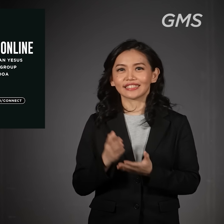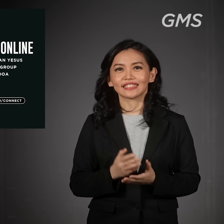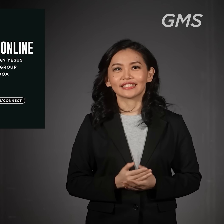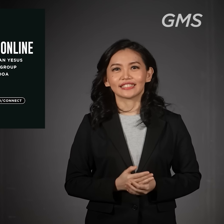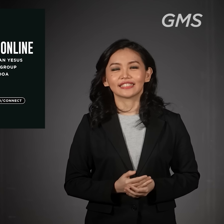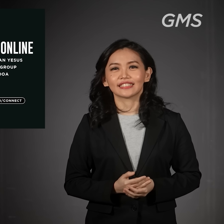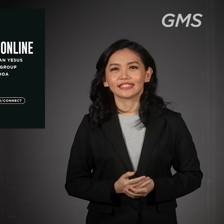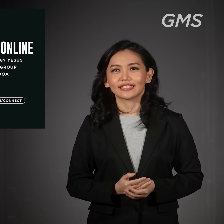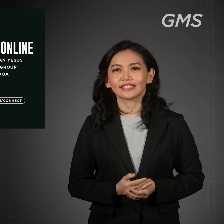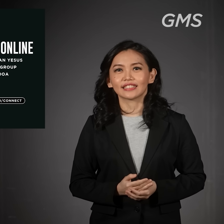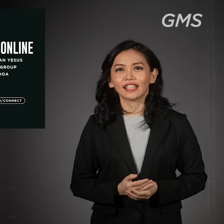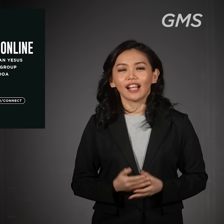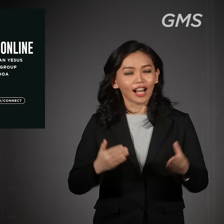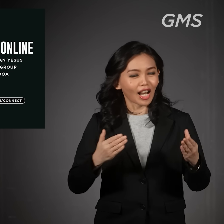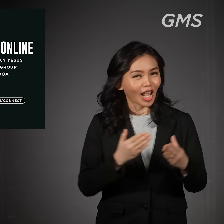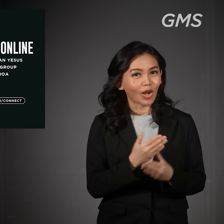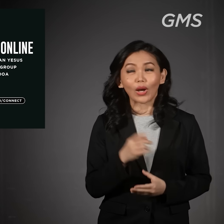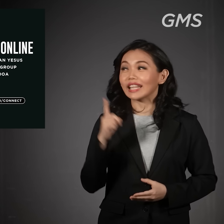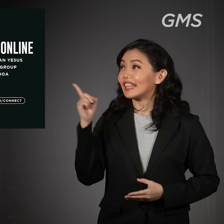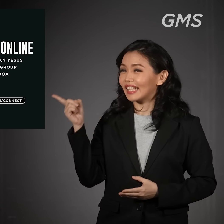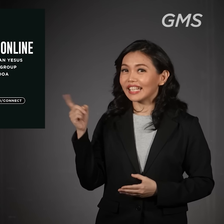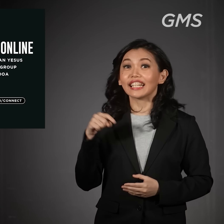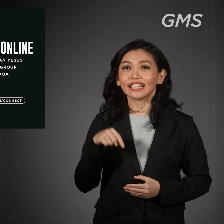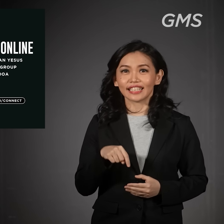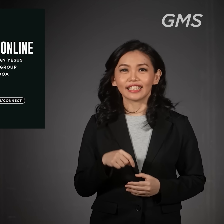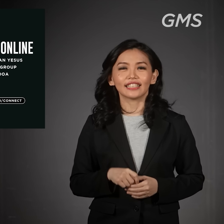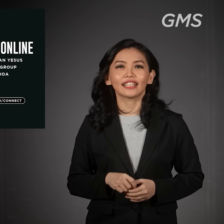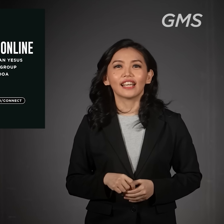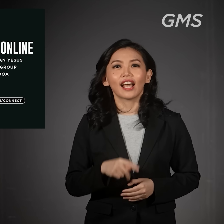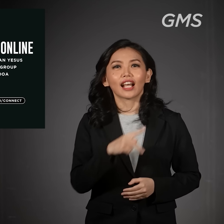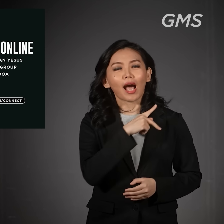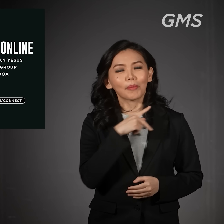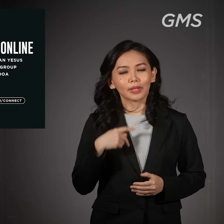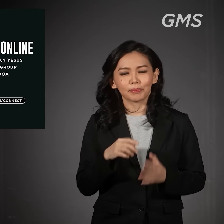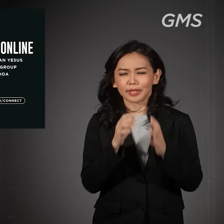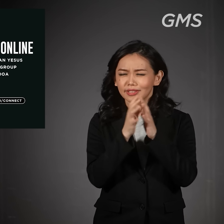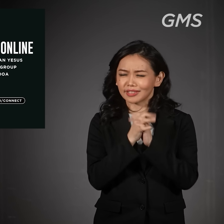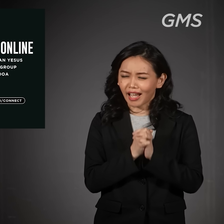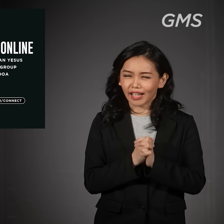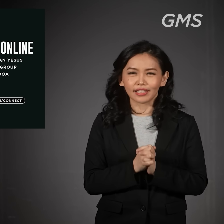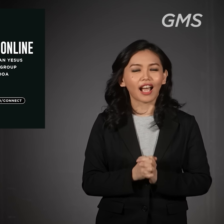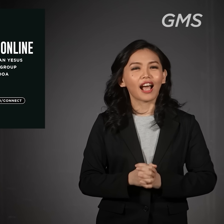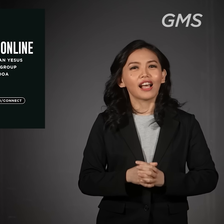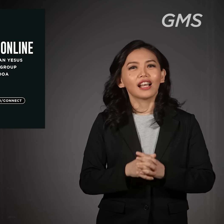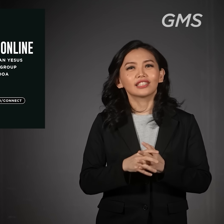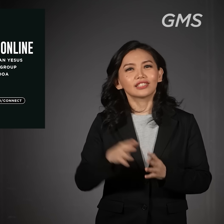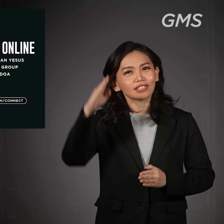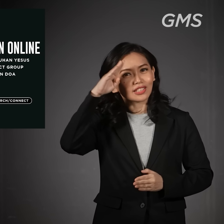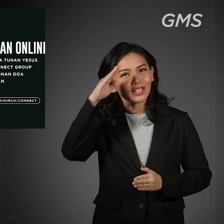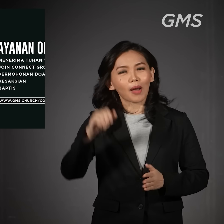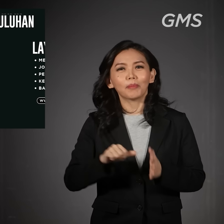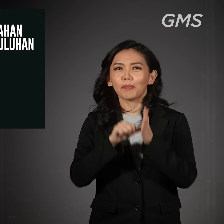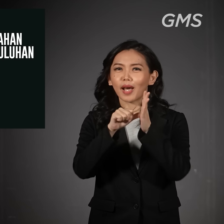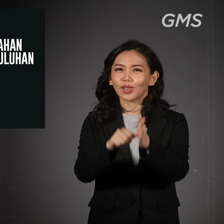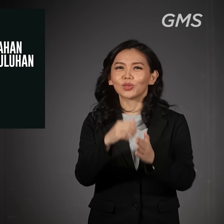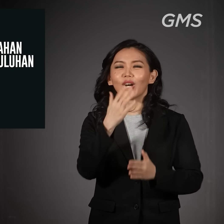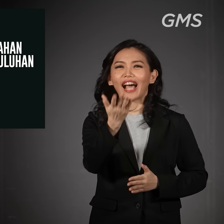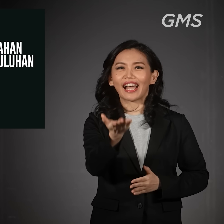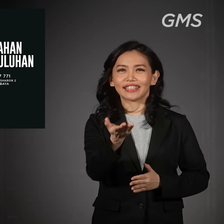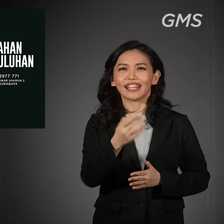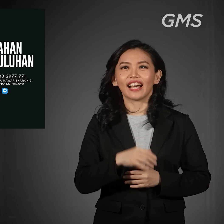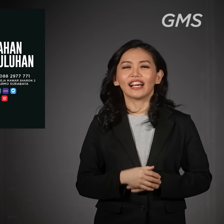gms.church/connect. Lewat link tersebut, saya percaya tim kami siap untuk bisa melayani Anda.